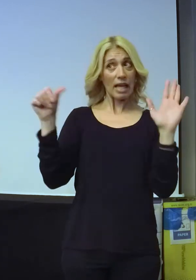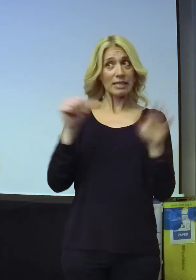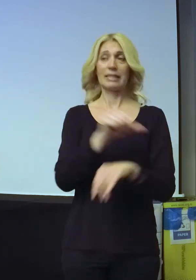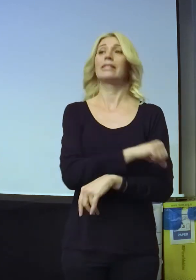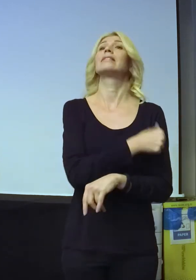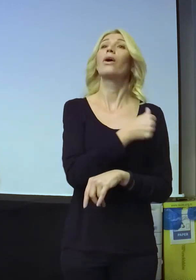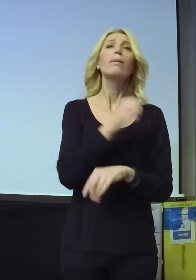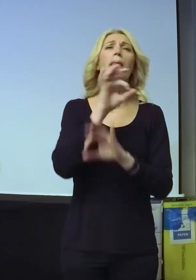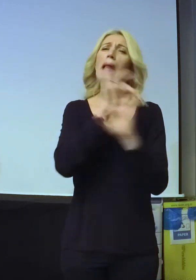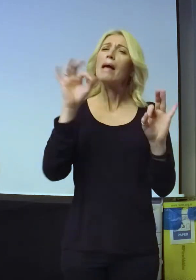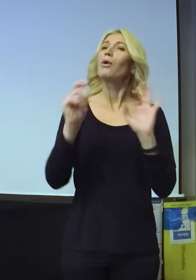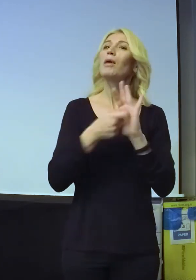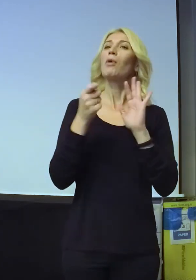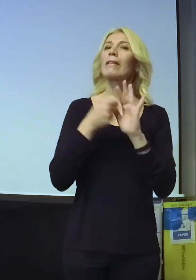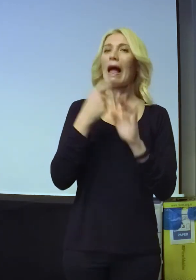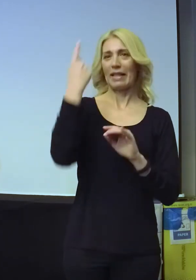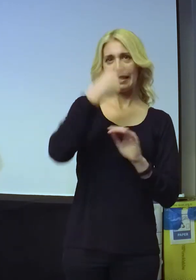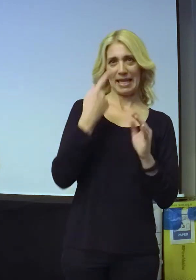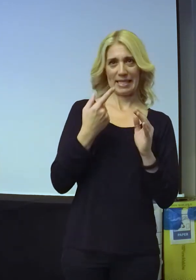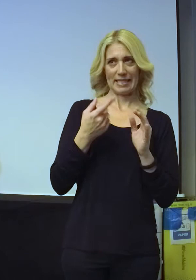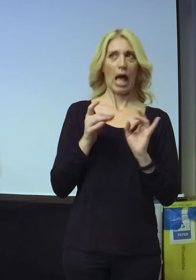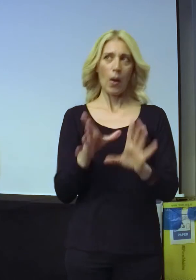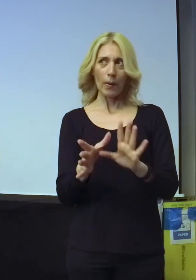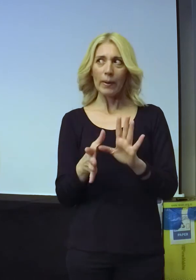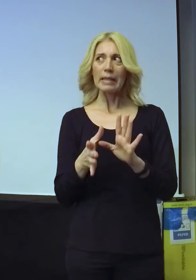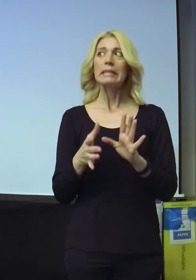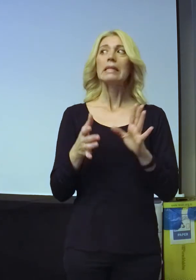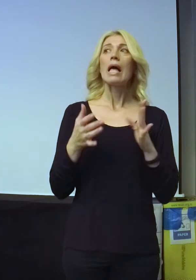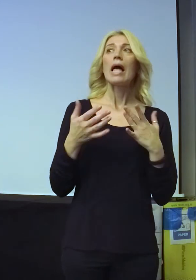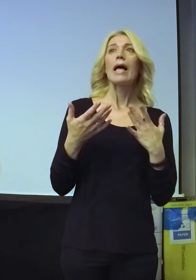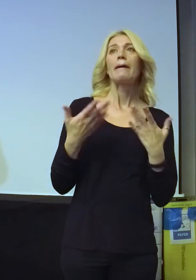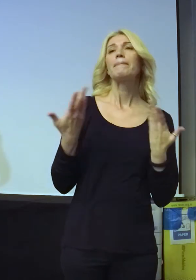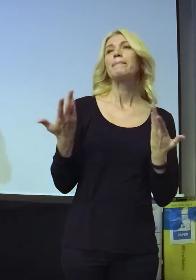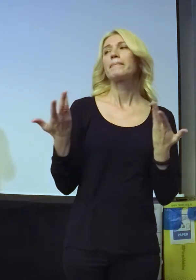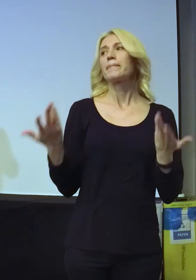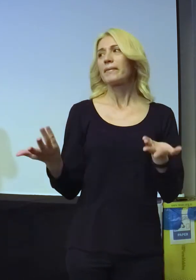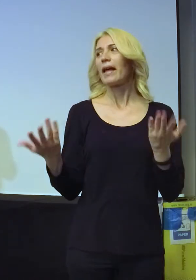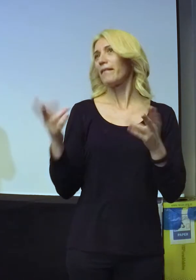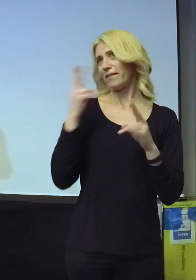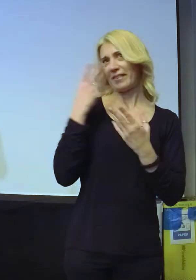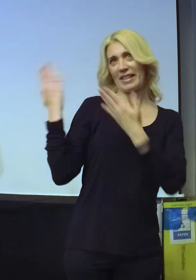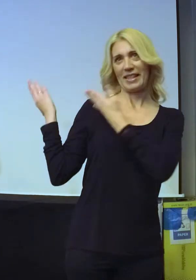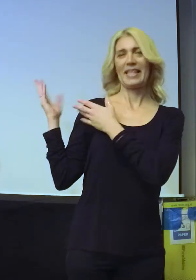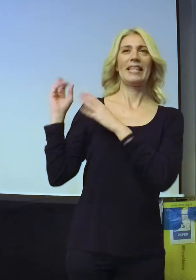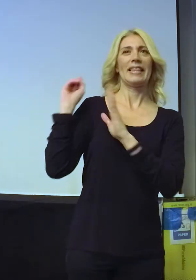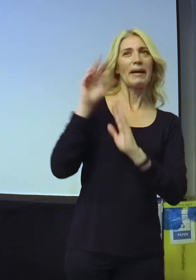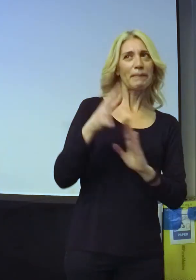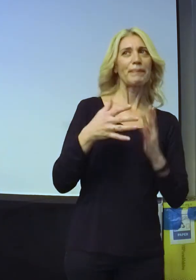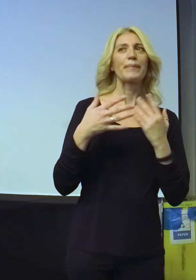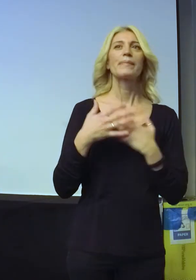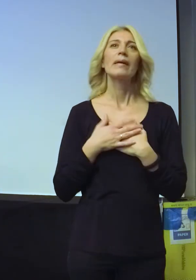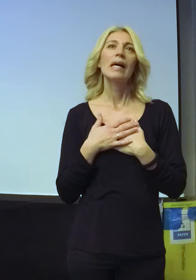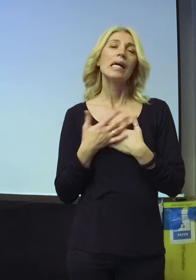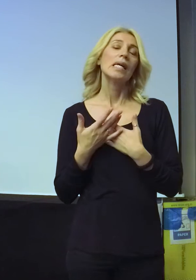2016. godine, kao najbolji prodavac Lice ulice i da, ja kao što možete da pogledate iza